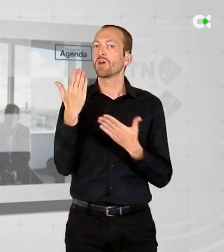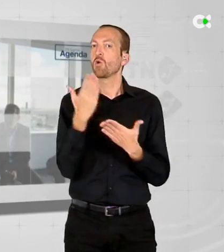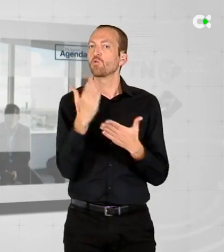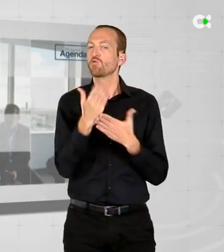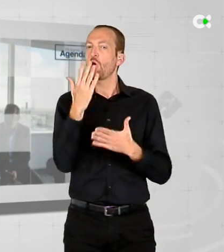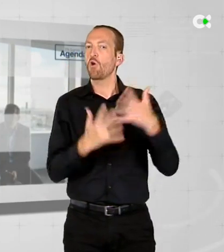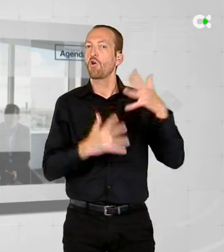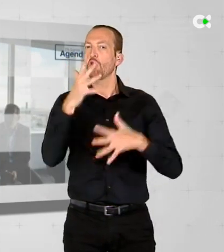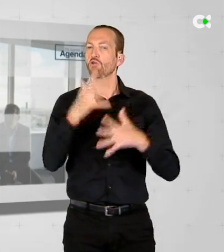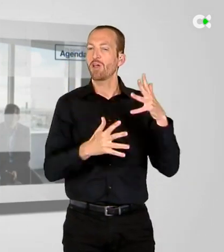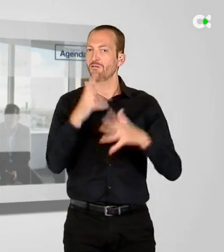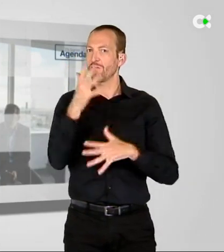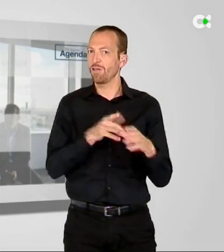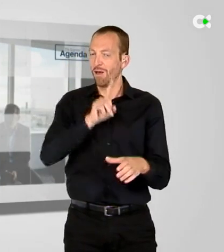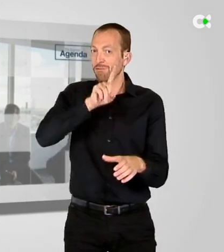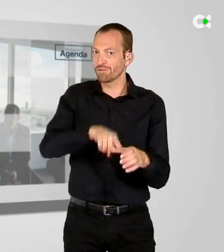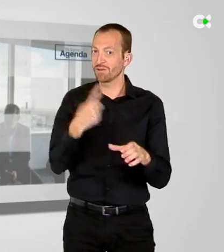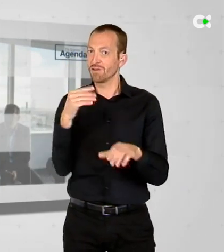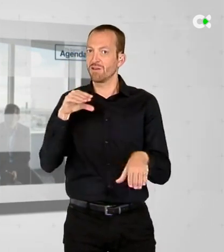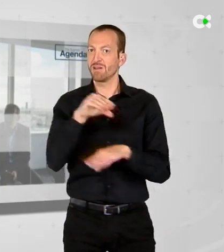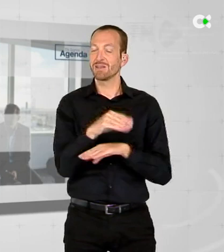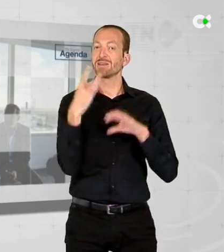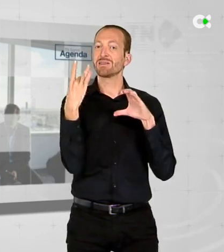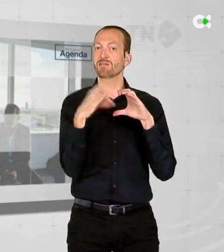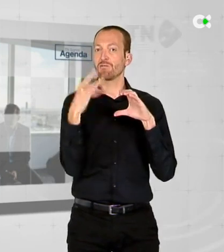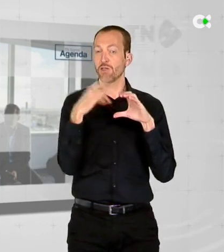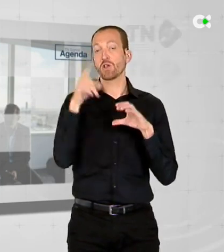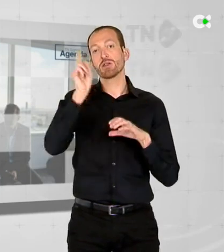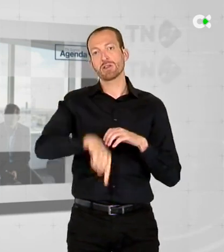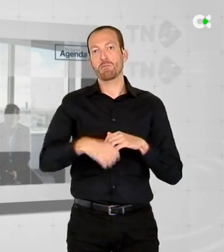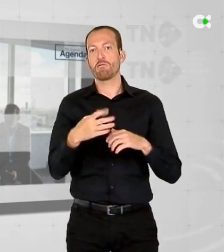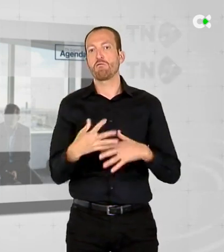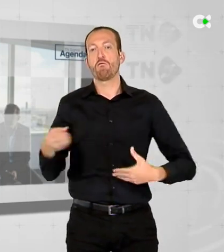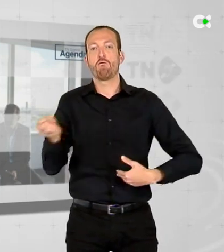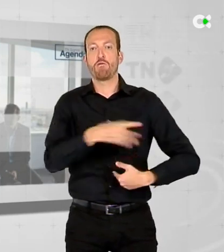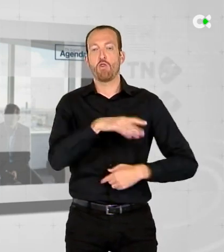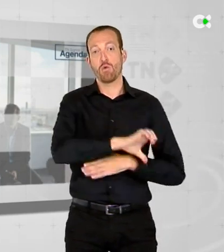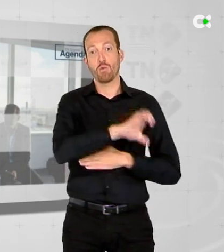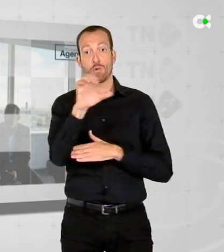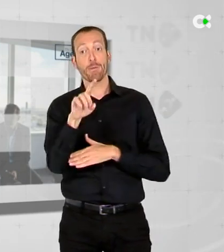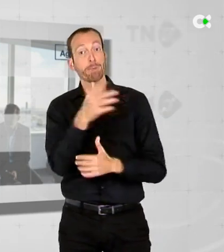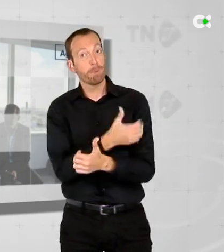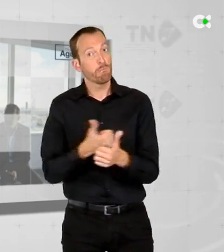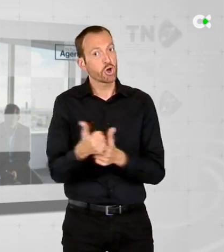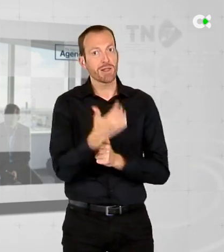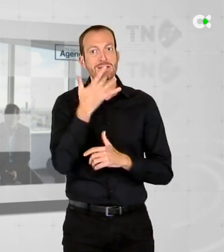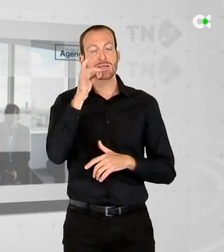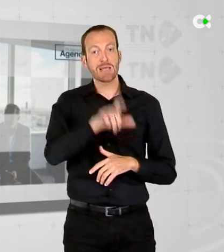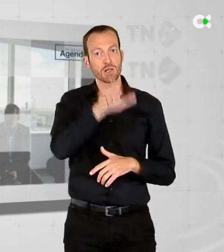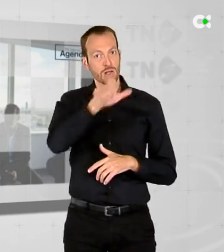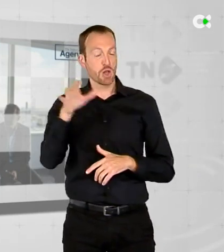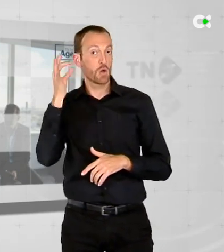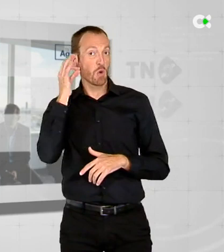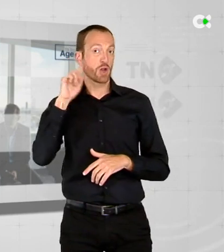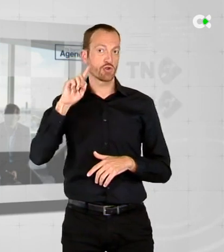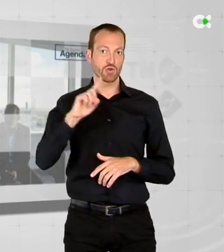contabilidad financiado por el servicio canario de empleo y fondos europeos y en el que tienen prioridad de matrícula las personas sordas